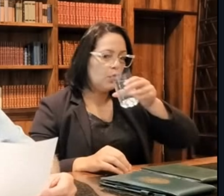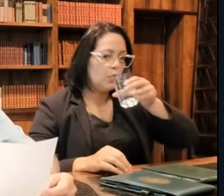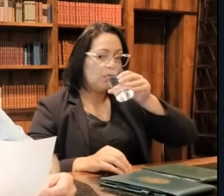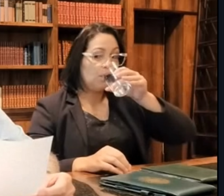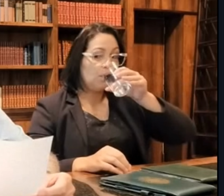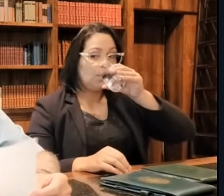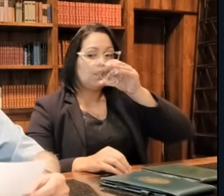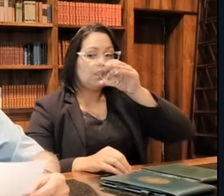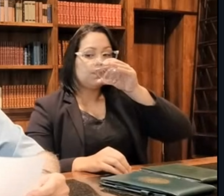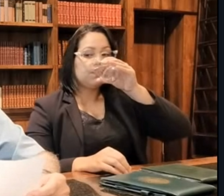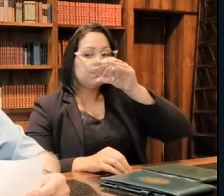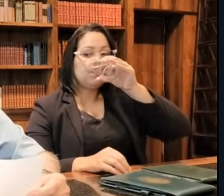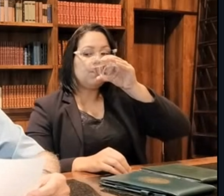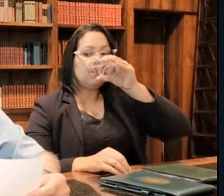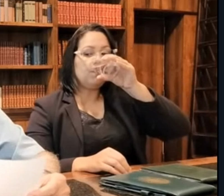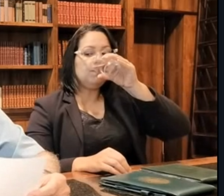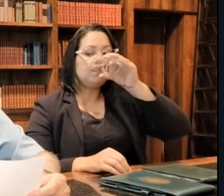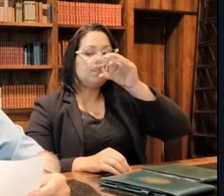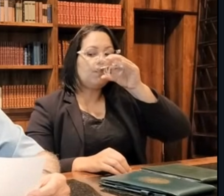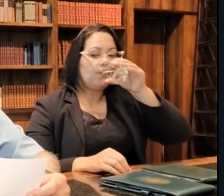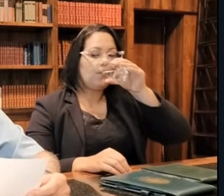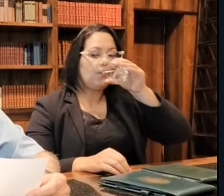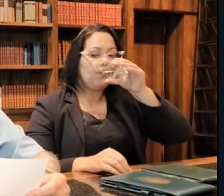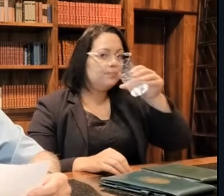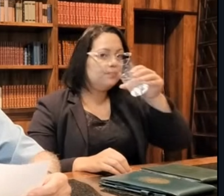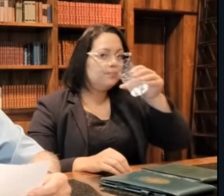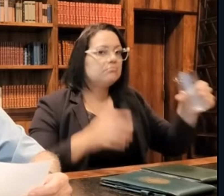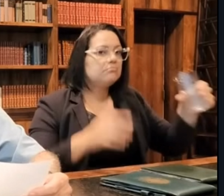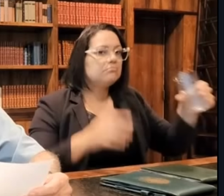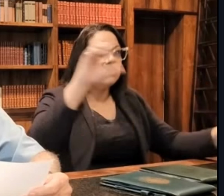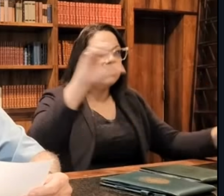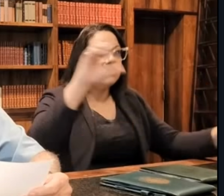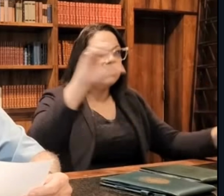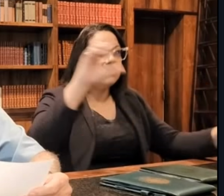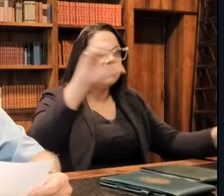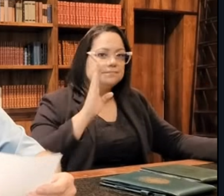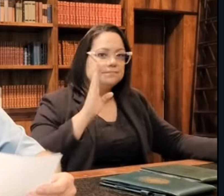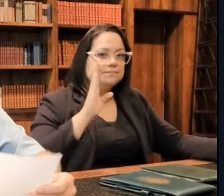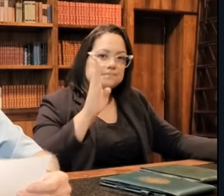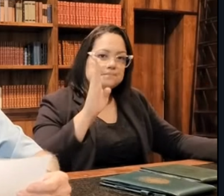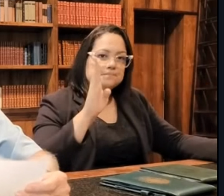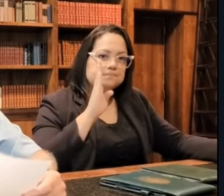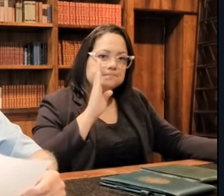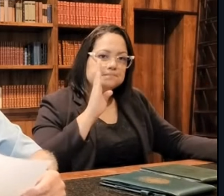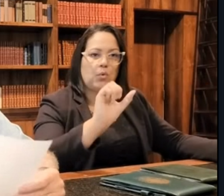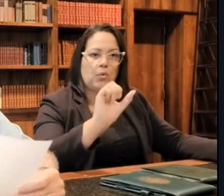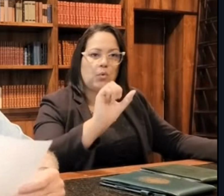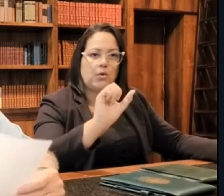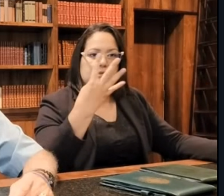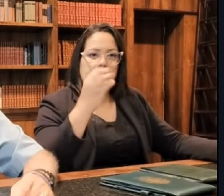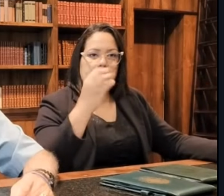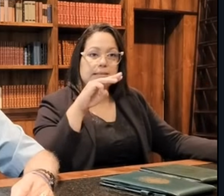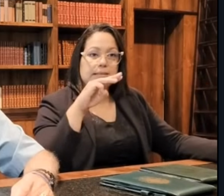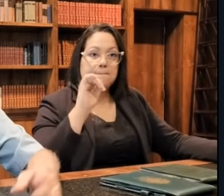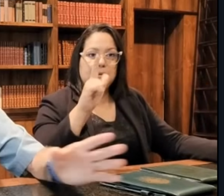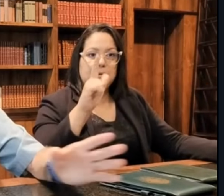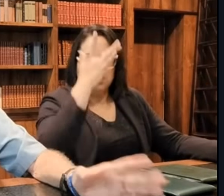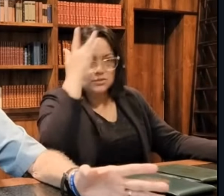de direita e estaremos aqui com você, sempre trazendo para você matérias